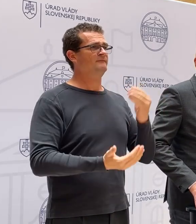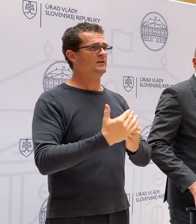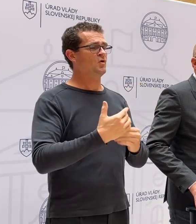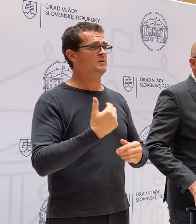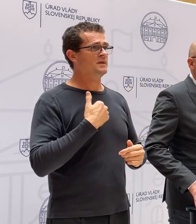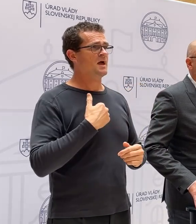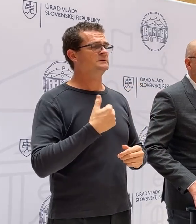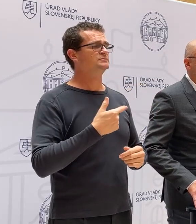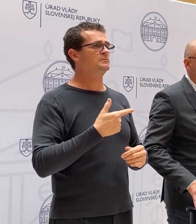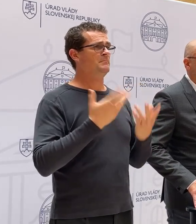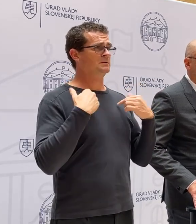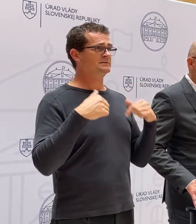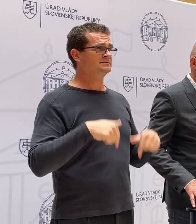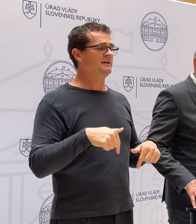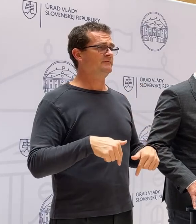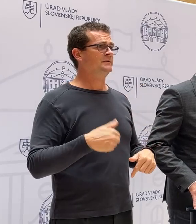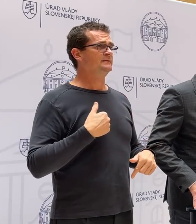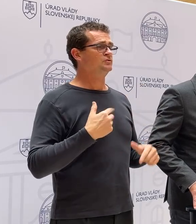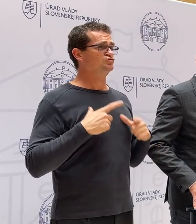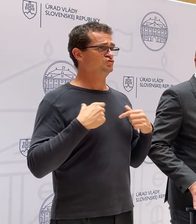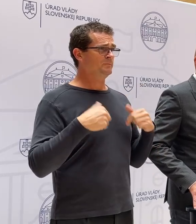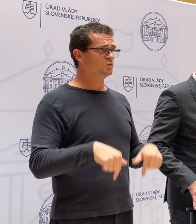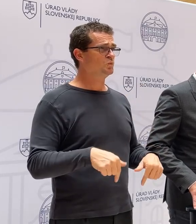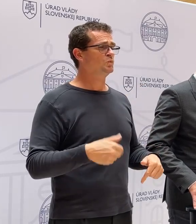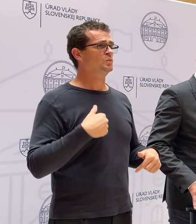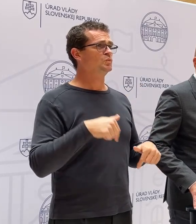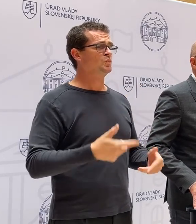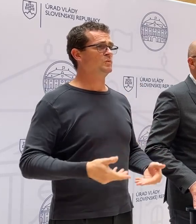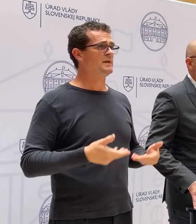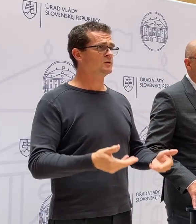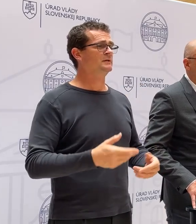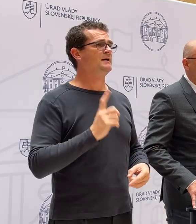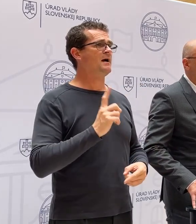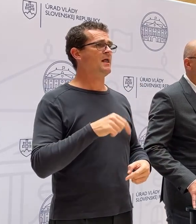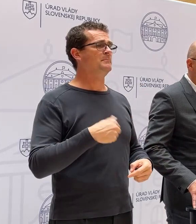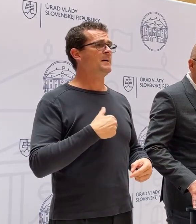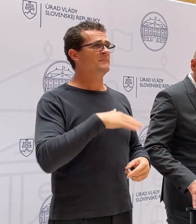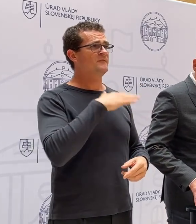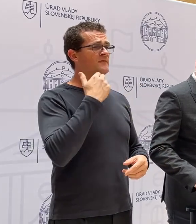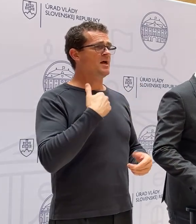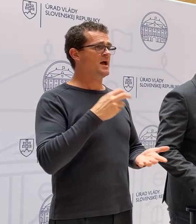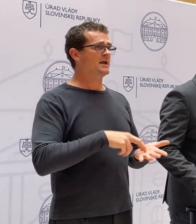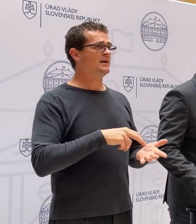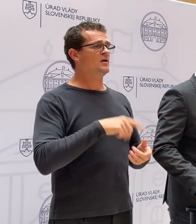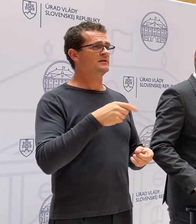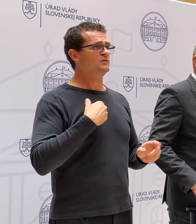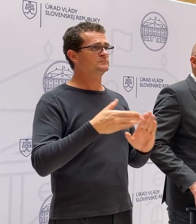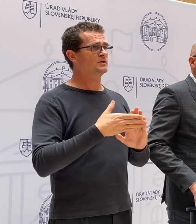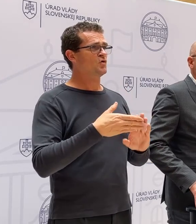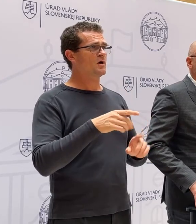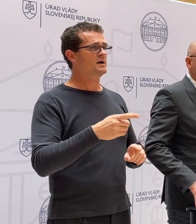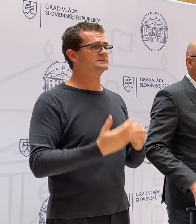som z Bratislavy, žijem v Bratislave, tu som narodený, ale mám veľkú radosť, že takto sme